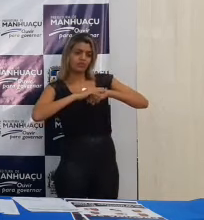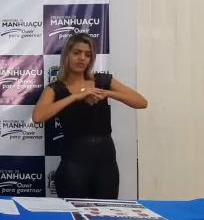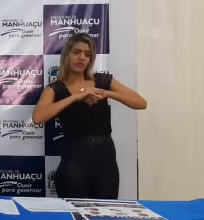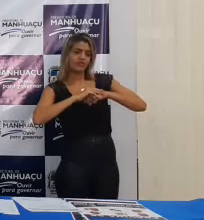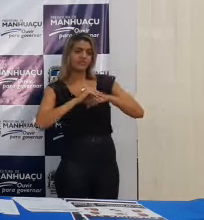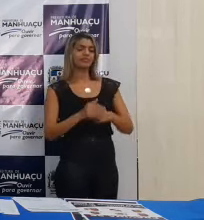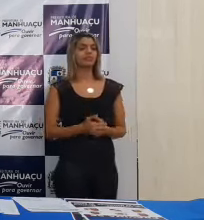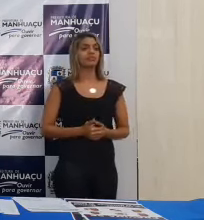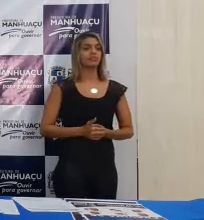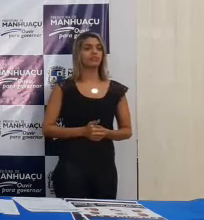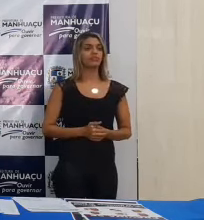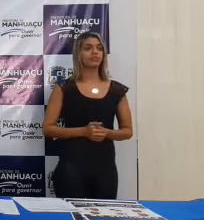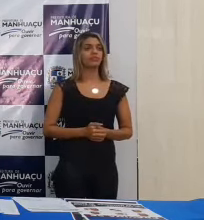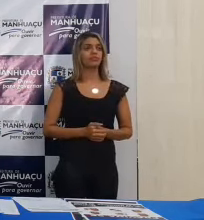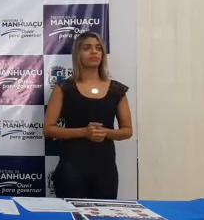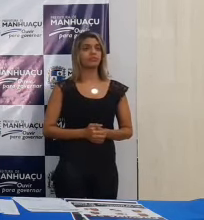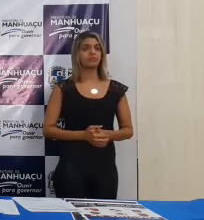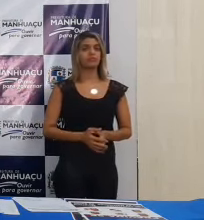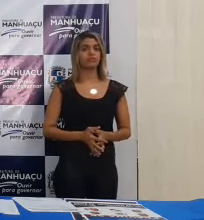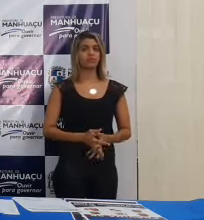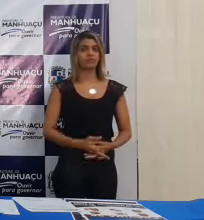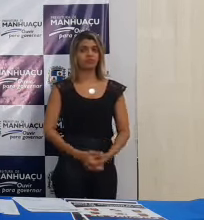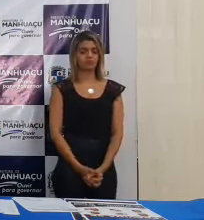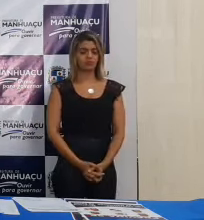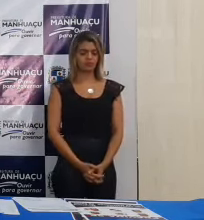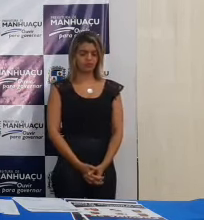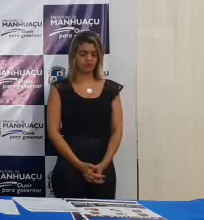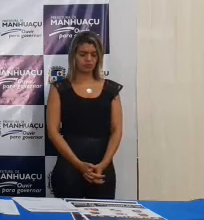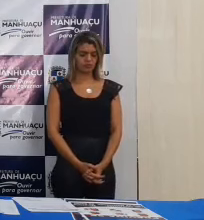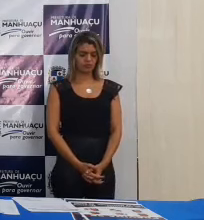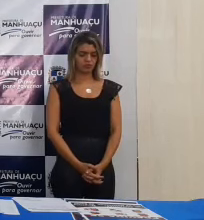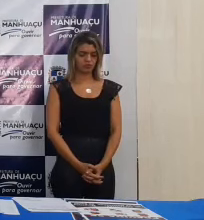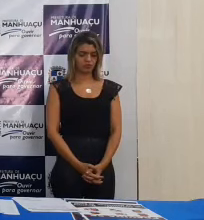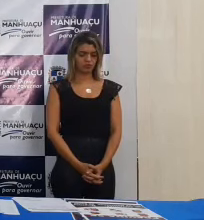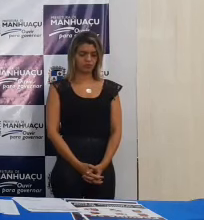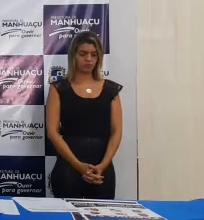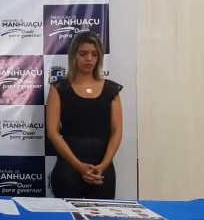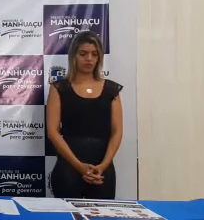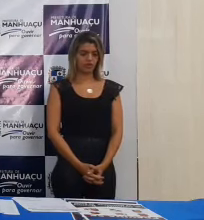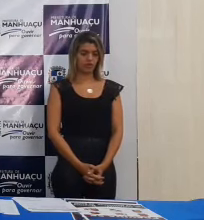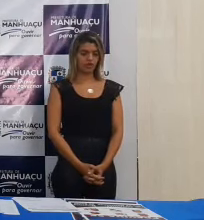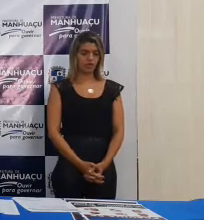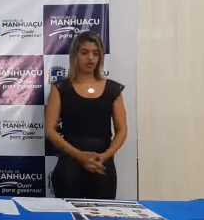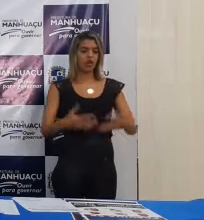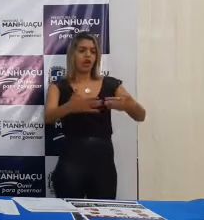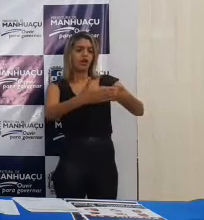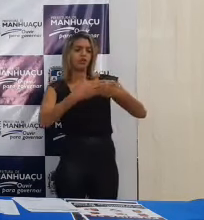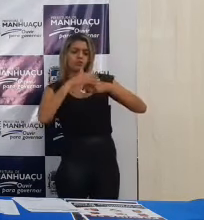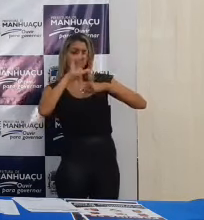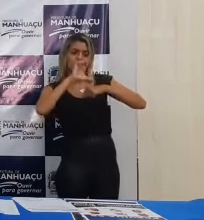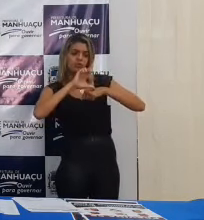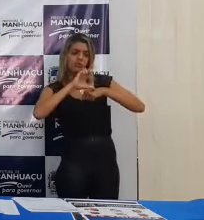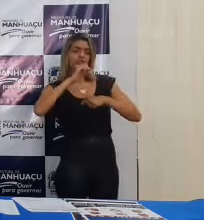A questão foi amplamente discutida sobre isso. A questão que fechou no último dia 23, nós tínhamos 10 leitos de UTI. E